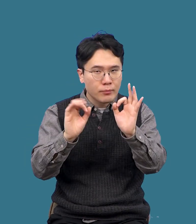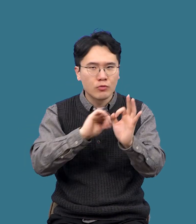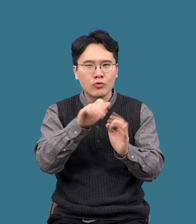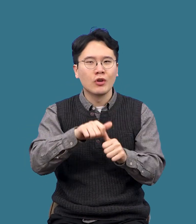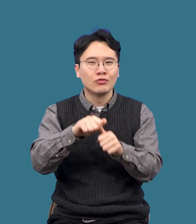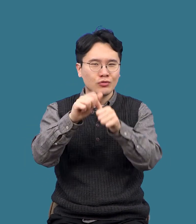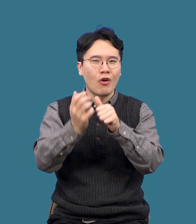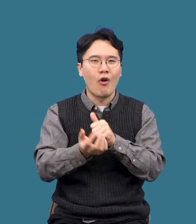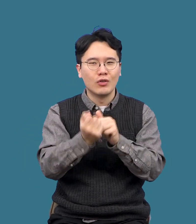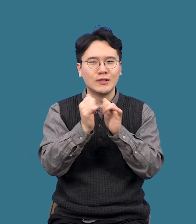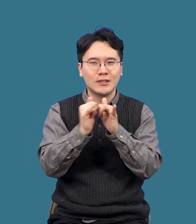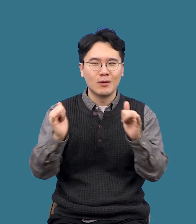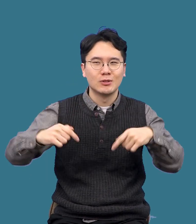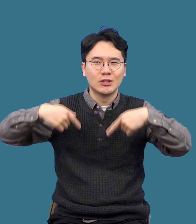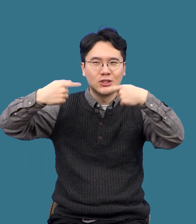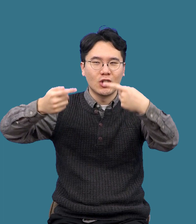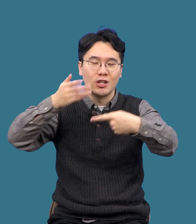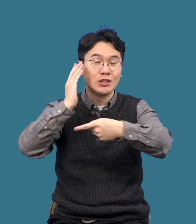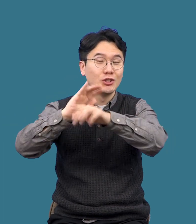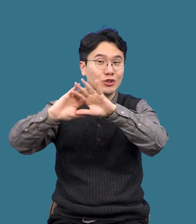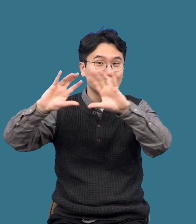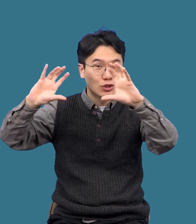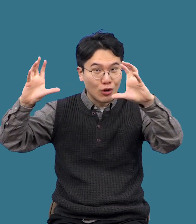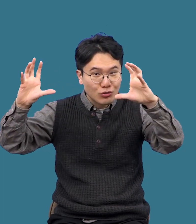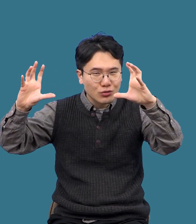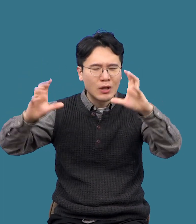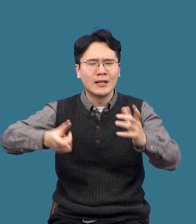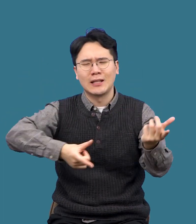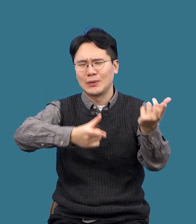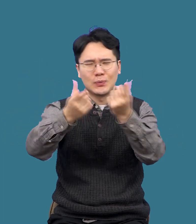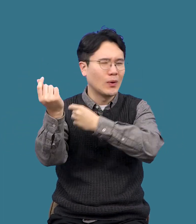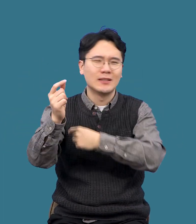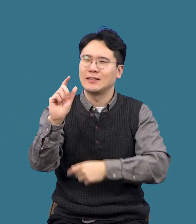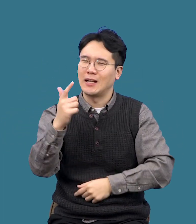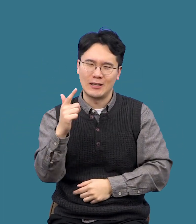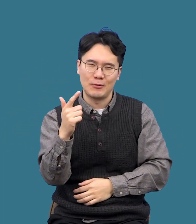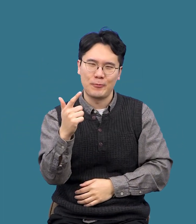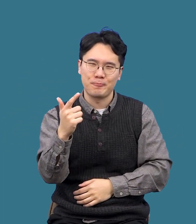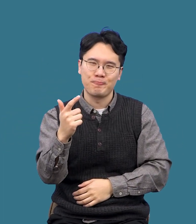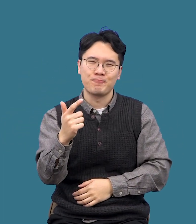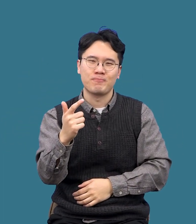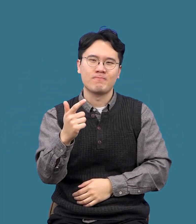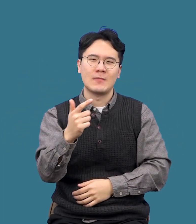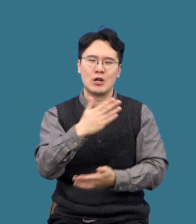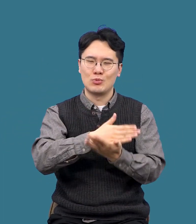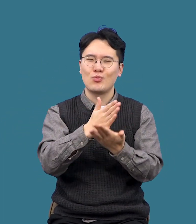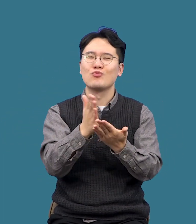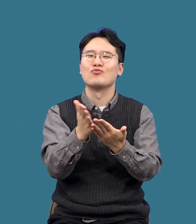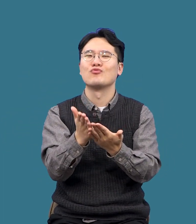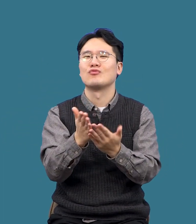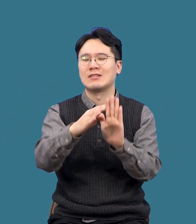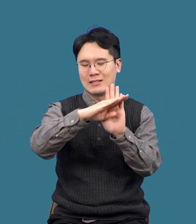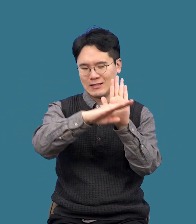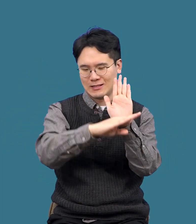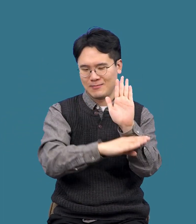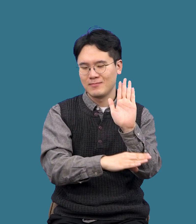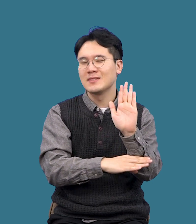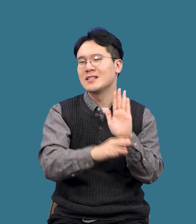아니라 어떻게 주님을 섬겼느냐에 따라서 천국에 차등이 있다는 것입니다. 등급이